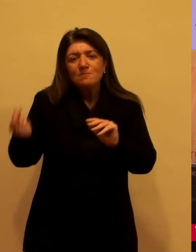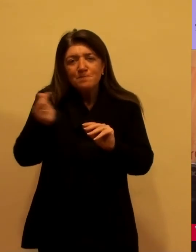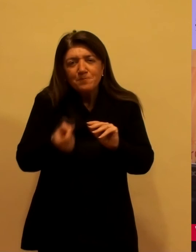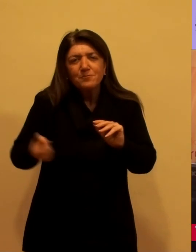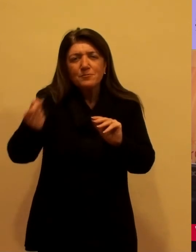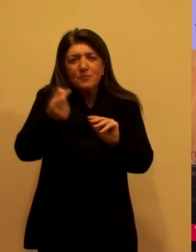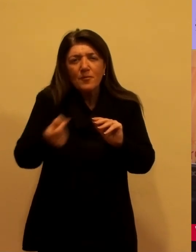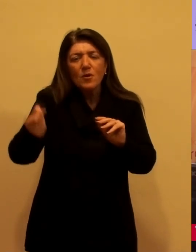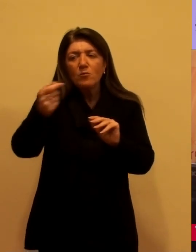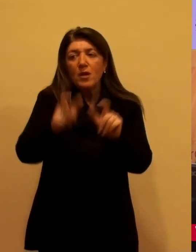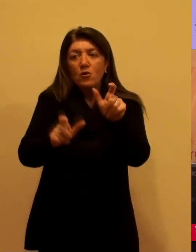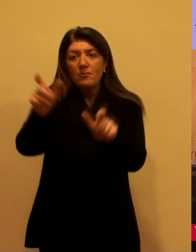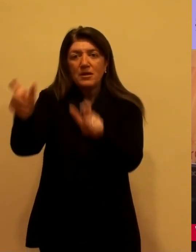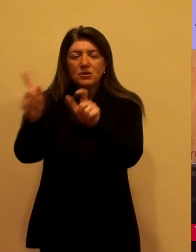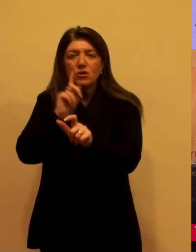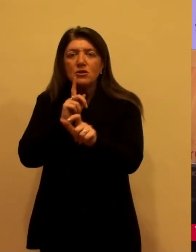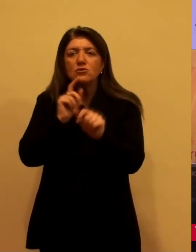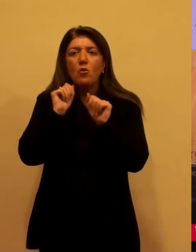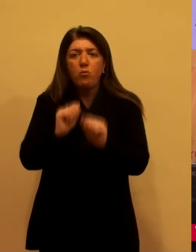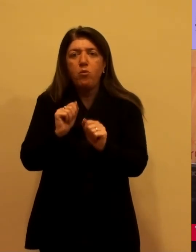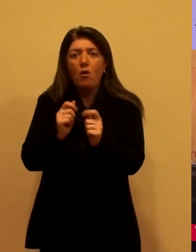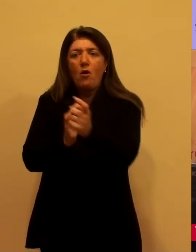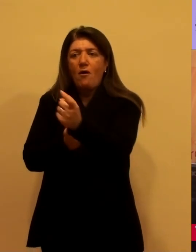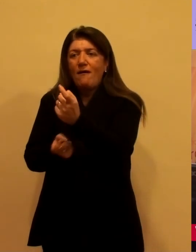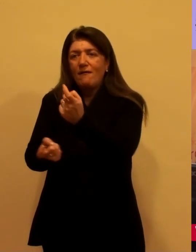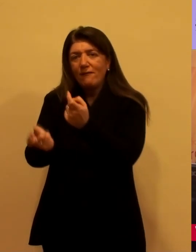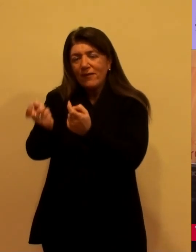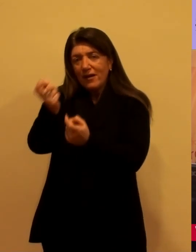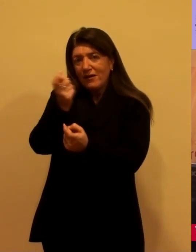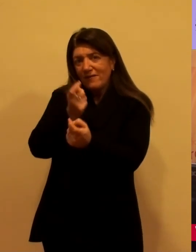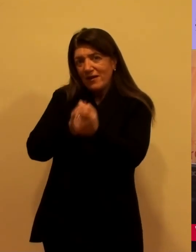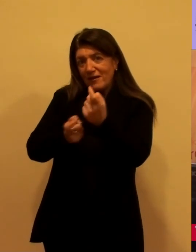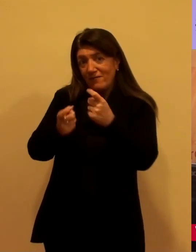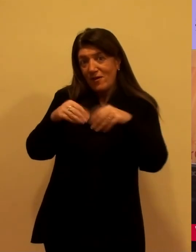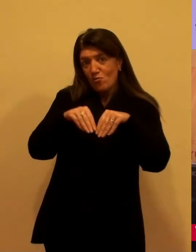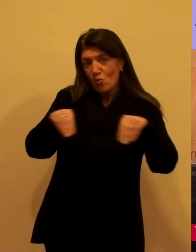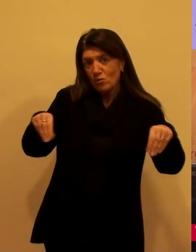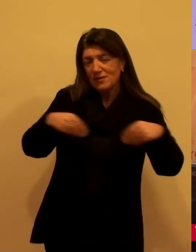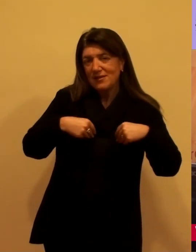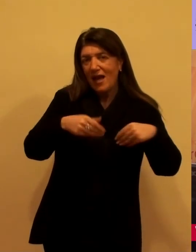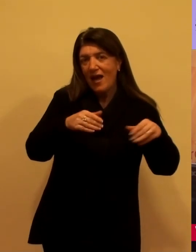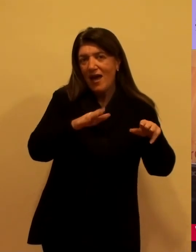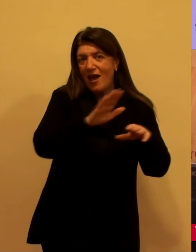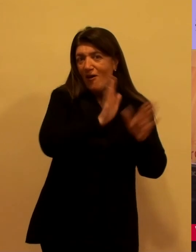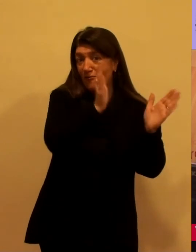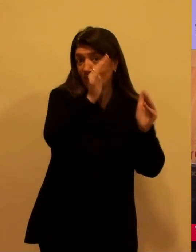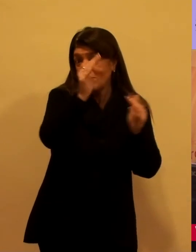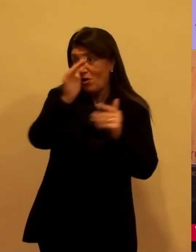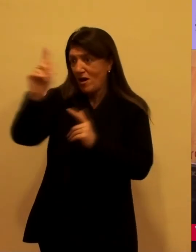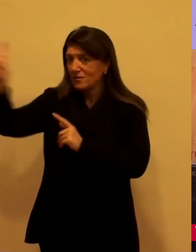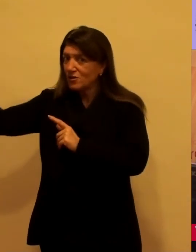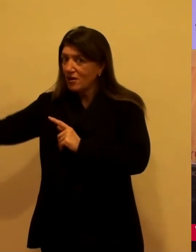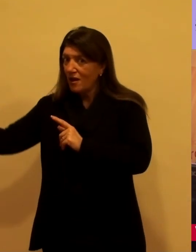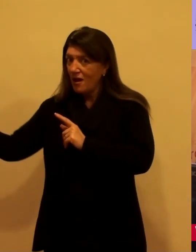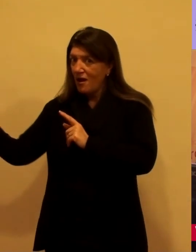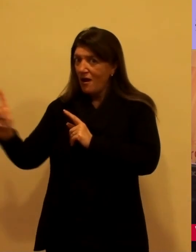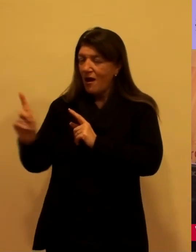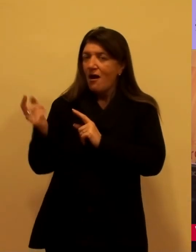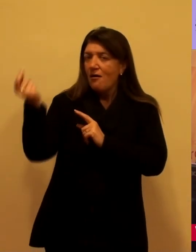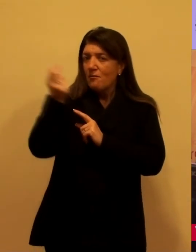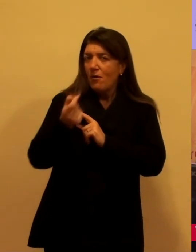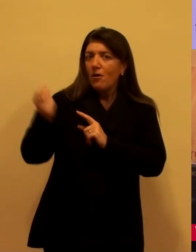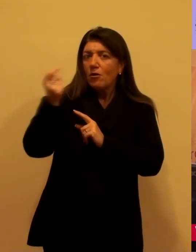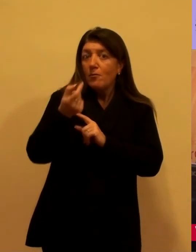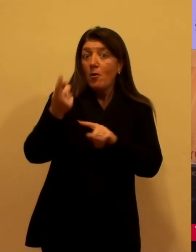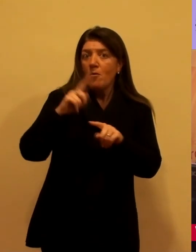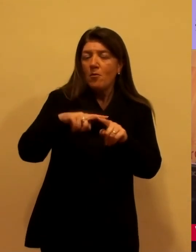persone sorde si potessero avvicinare al museo, avvicinare alla nostra collezione, ma anche cercare di creare queste